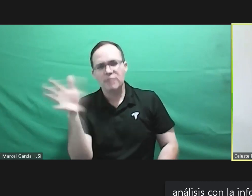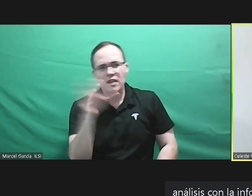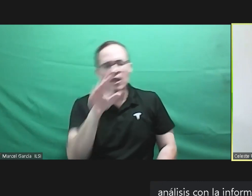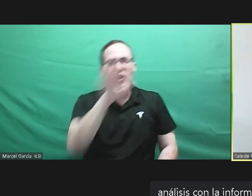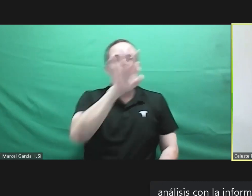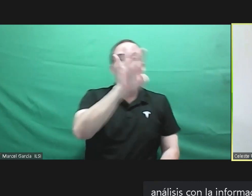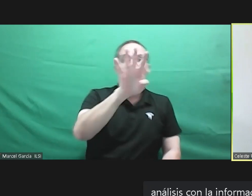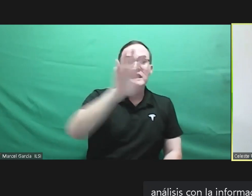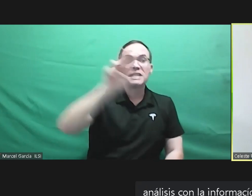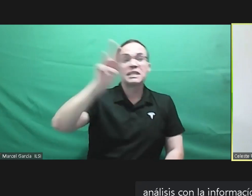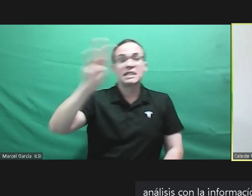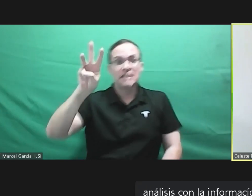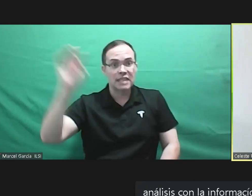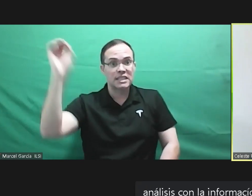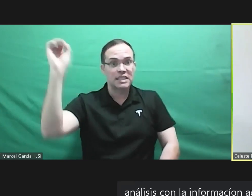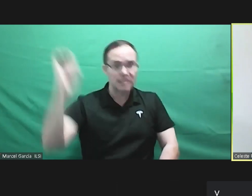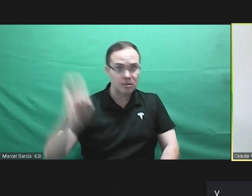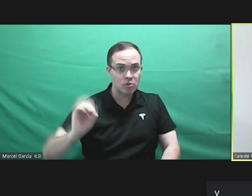países